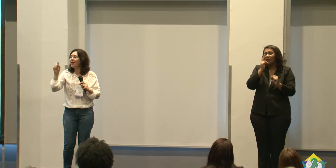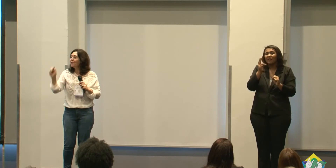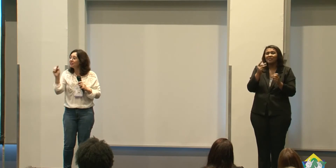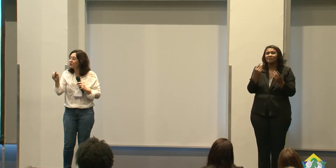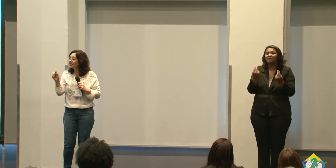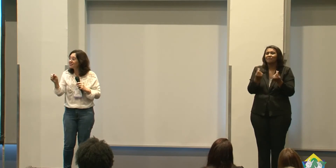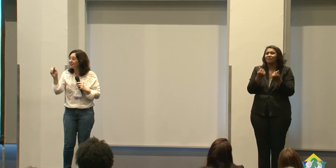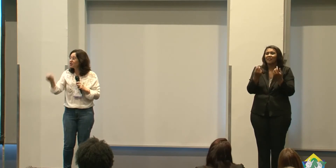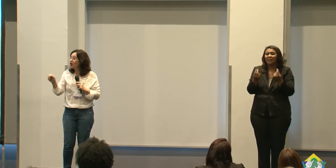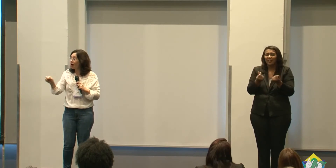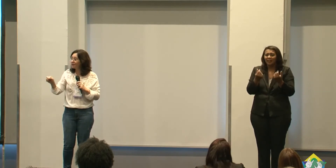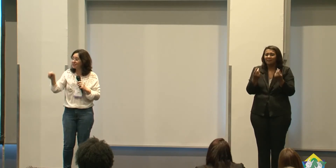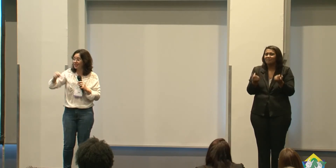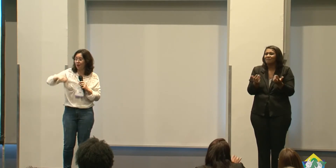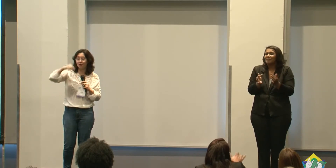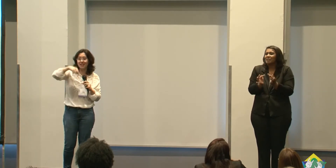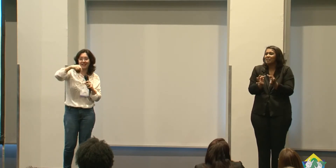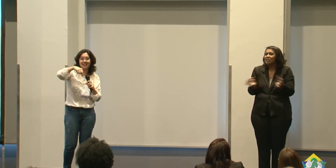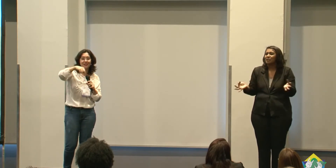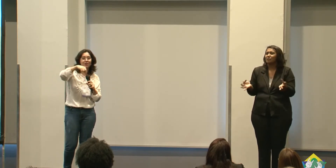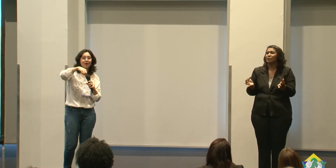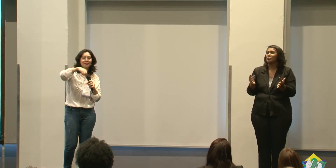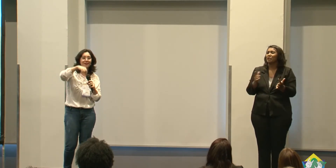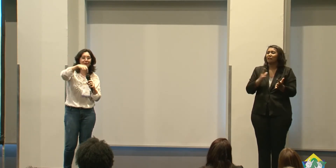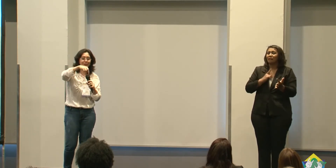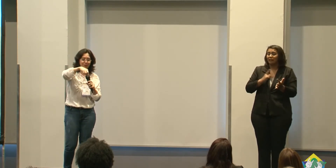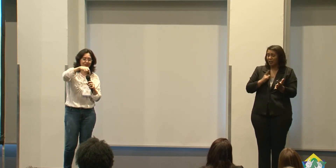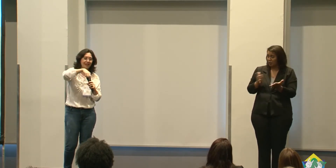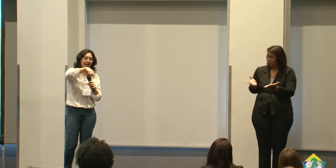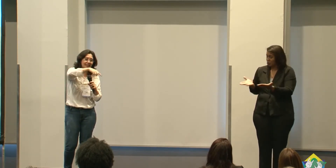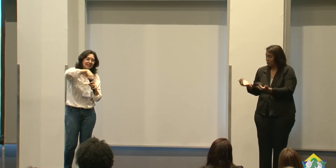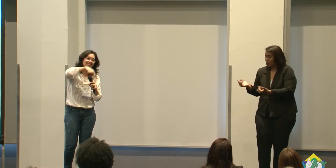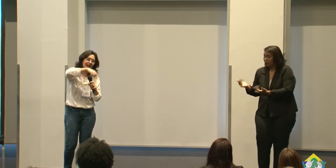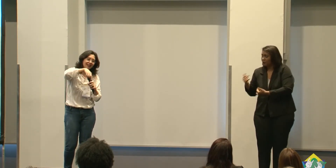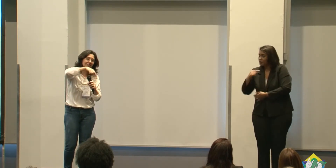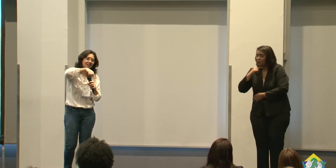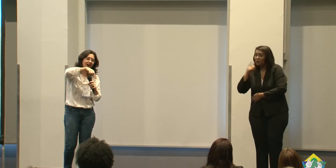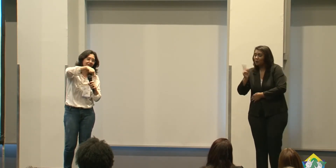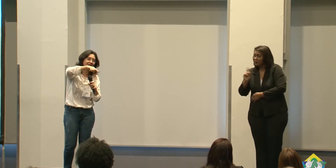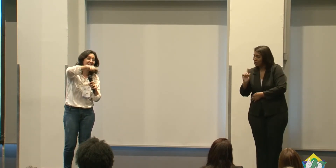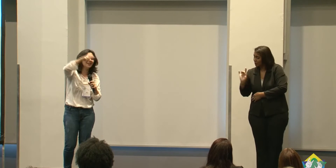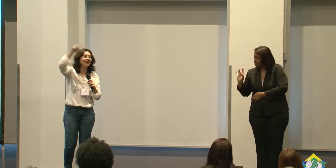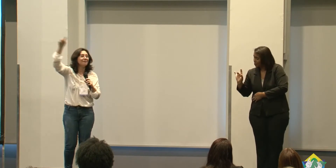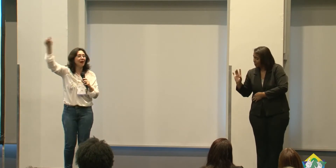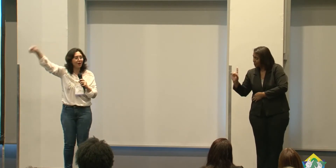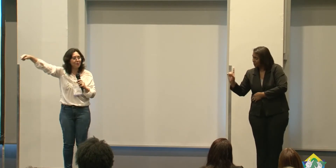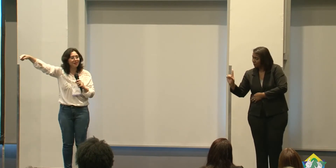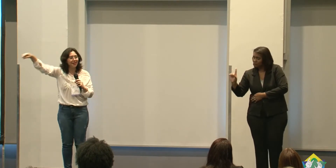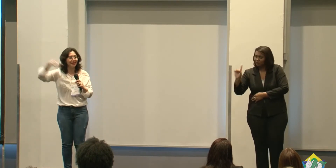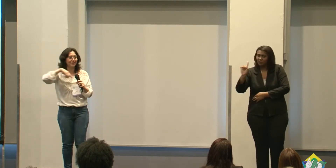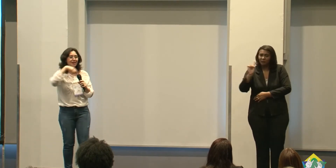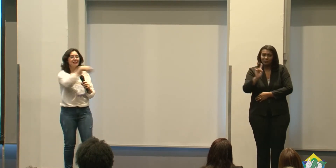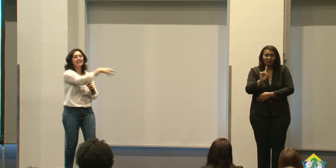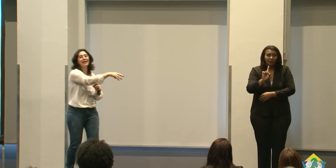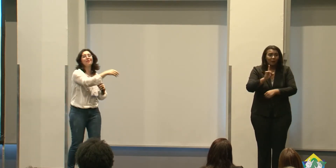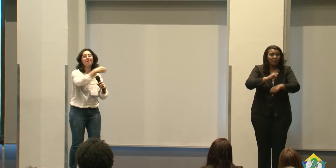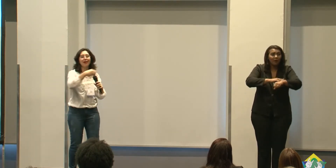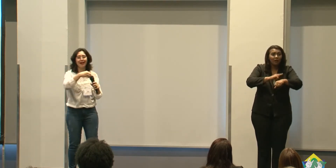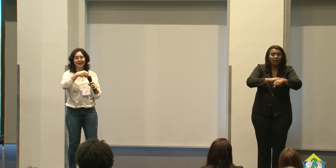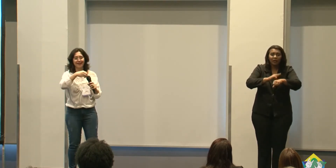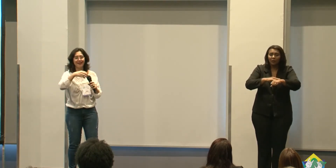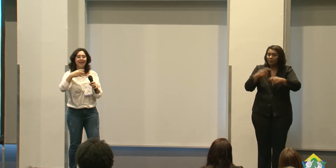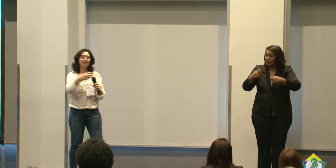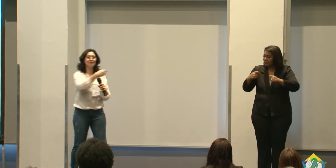ingênuo, mas muitas vezes jovens que não conseguem sair sozinhos ali da sala de aula e ir para o banheiro sem